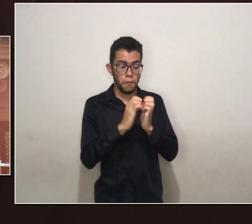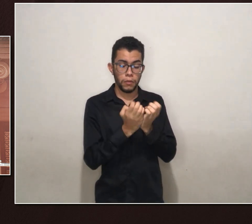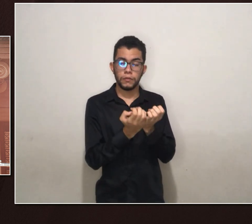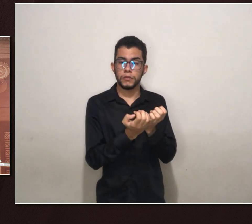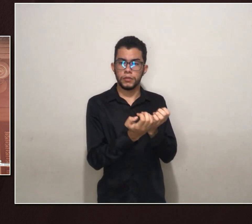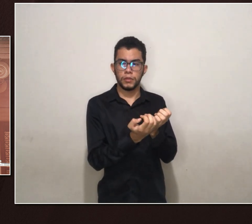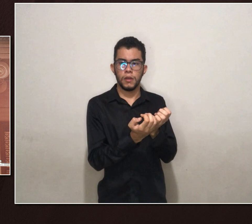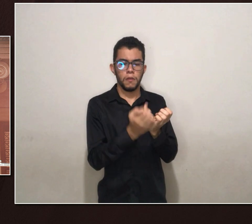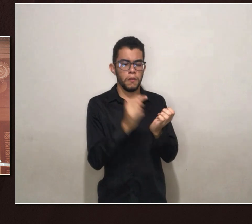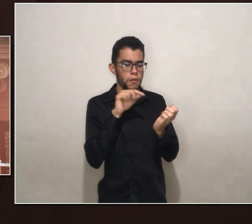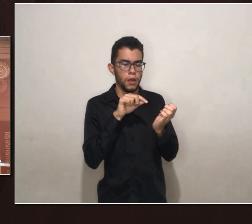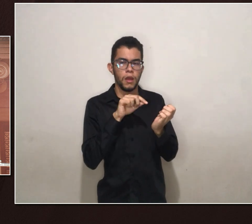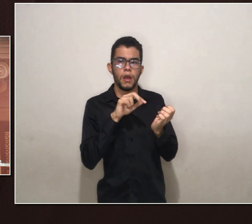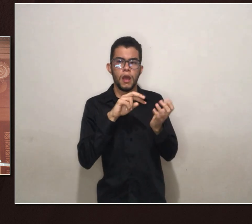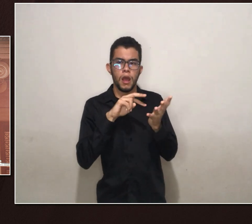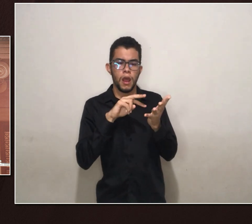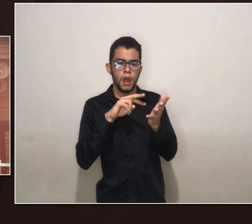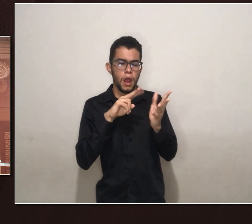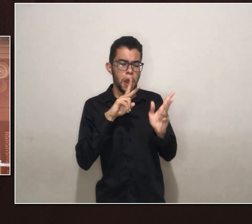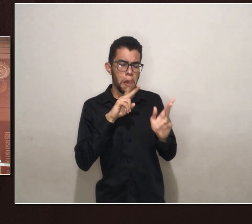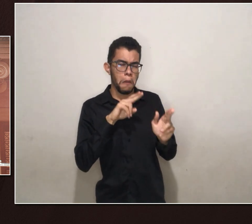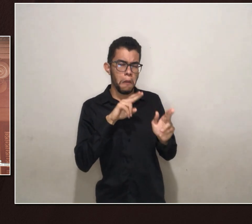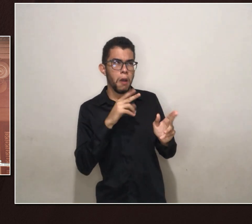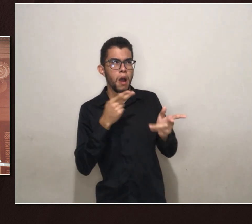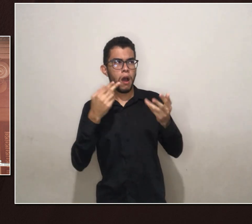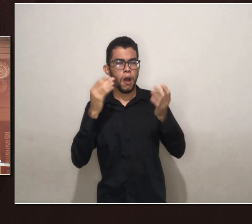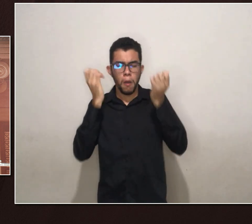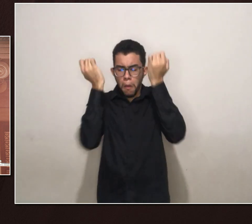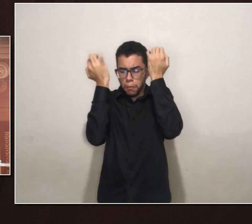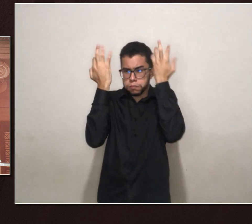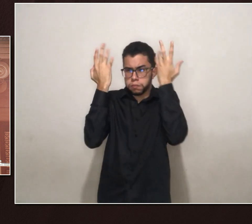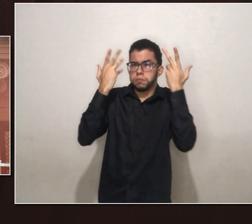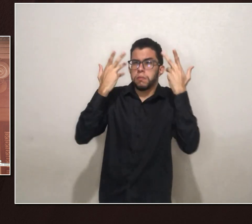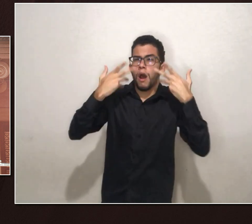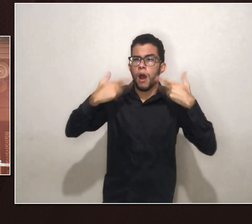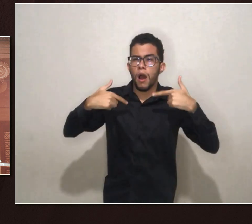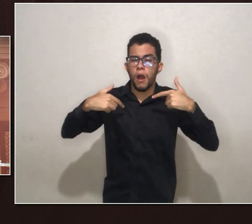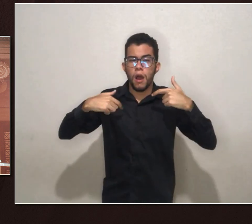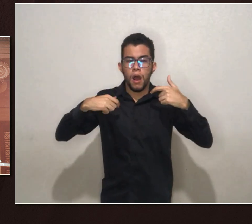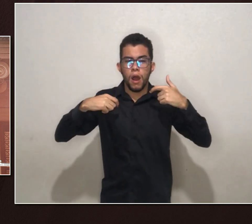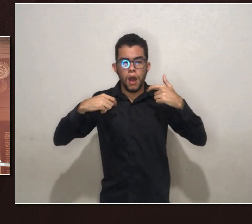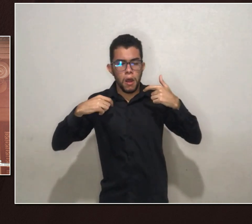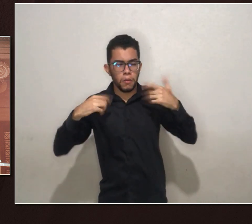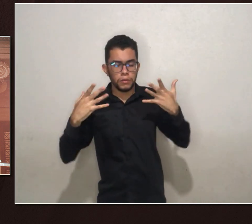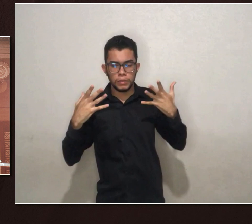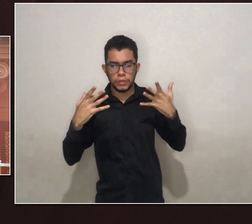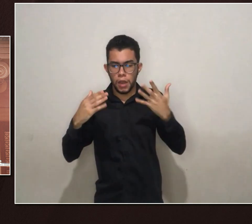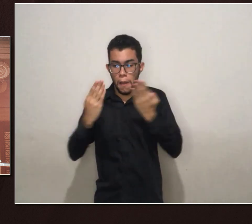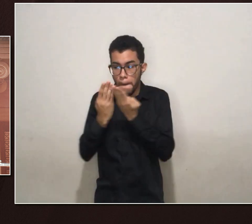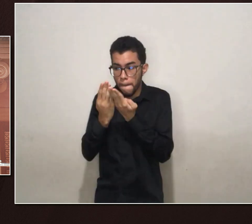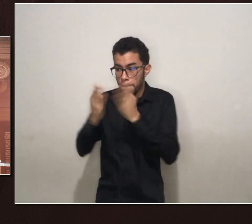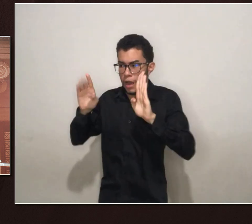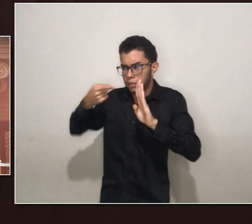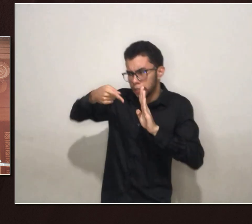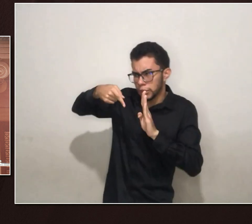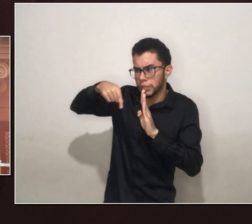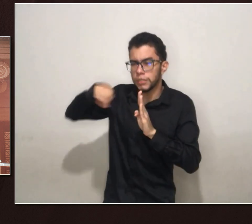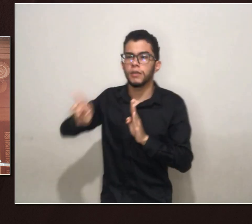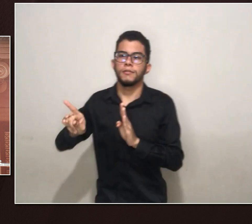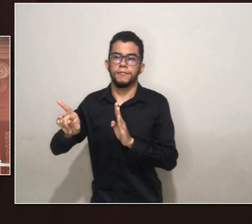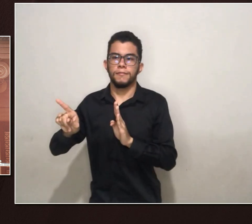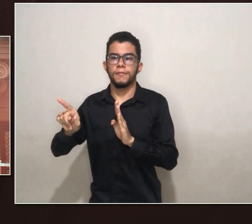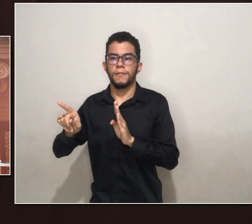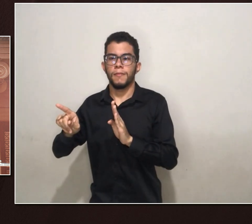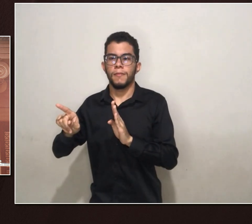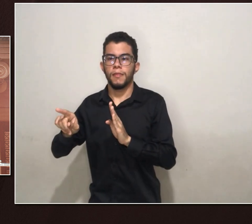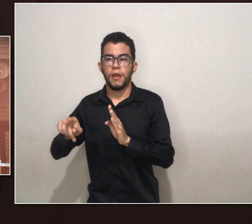soltar o leão vai fazer o seu trabalho, não precisa de guarda-costas, não precisa